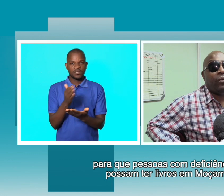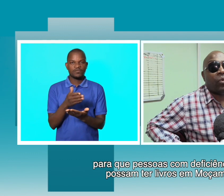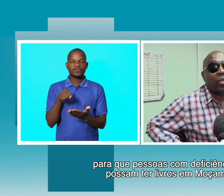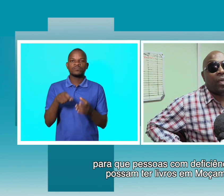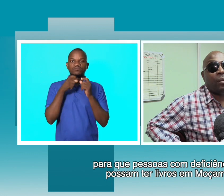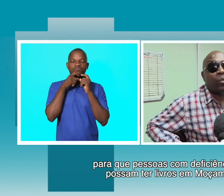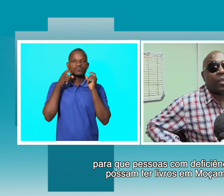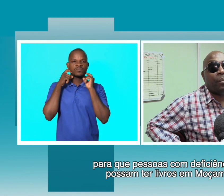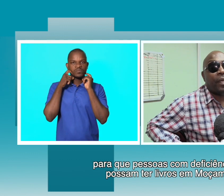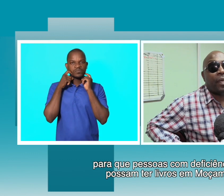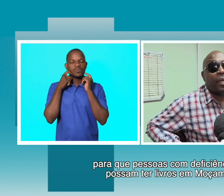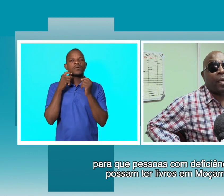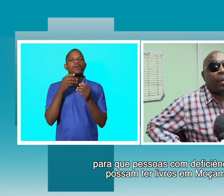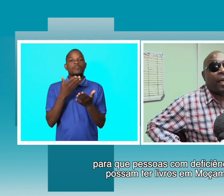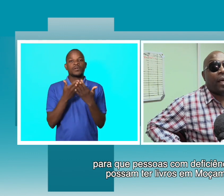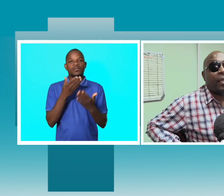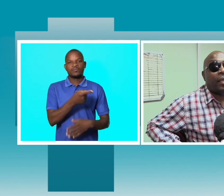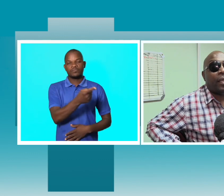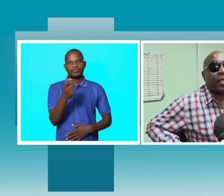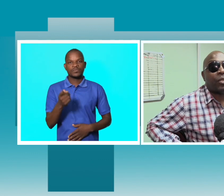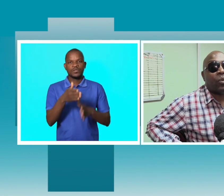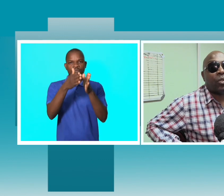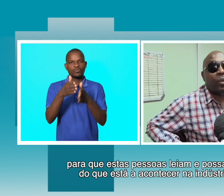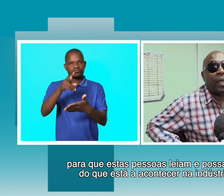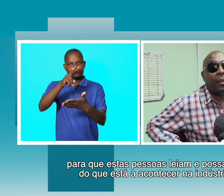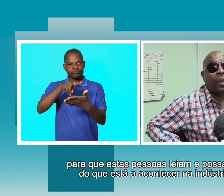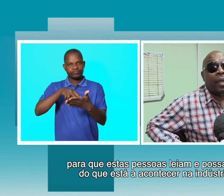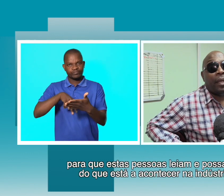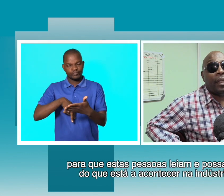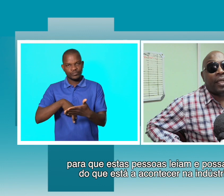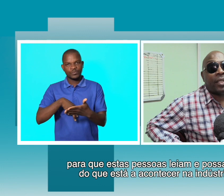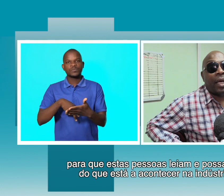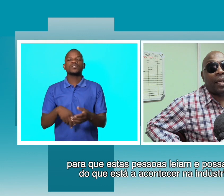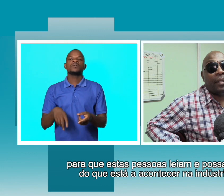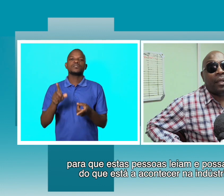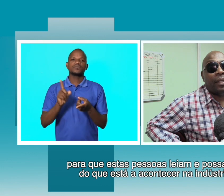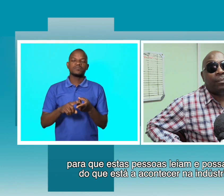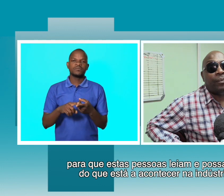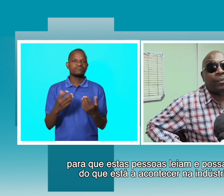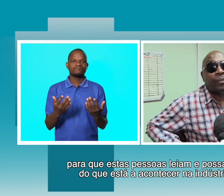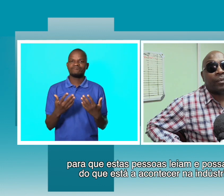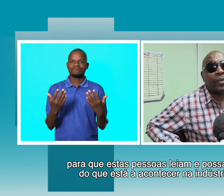livros em Moçambique para essas pessoas poderem ler, estar